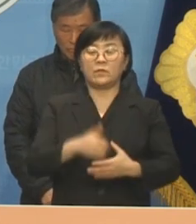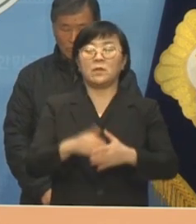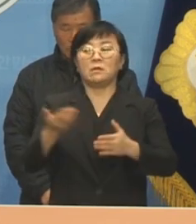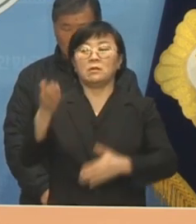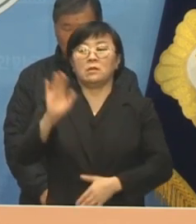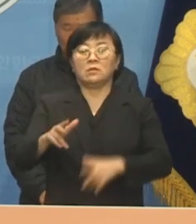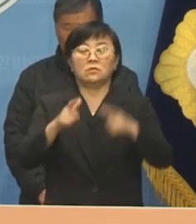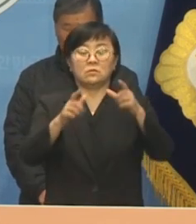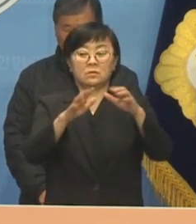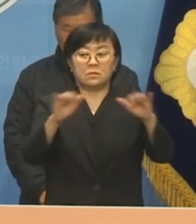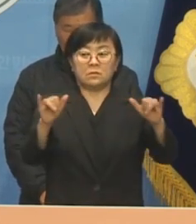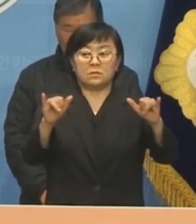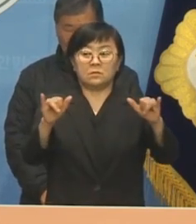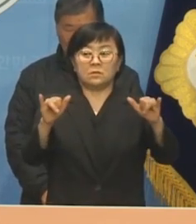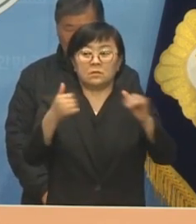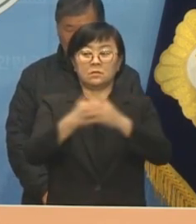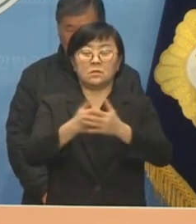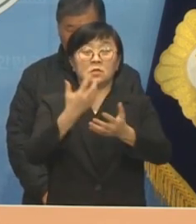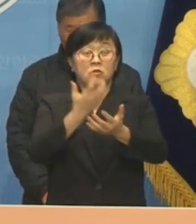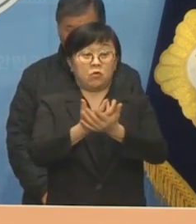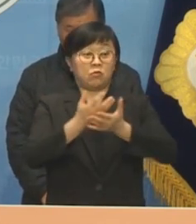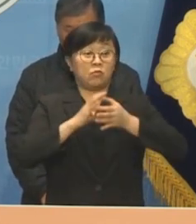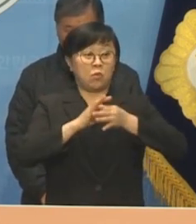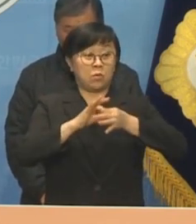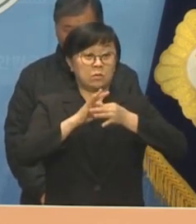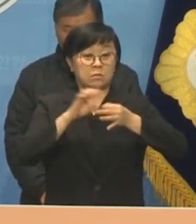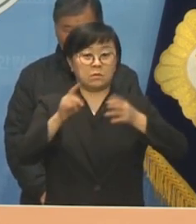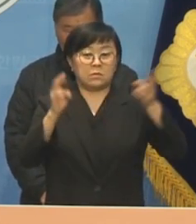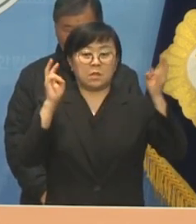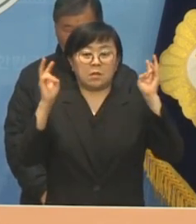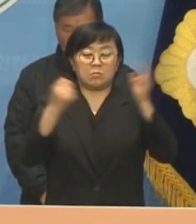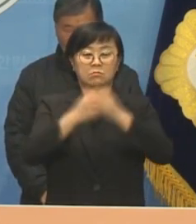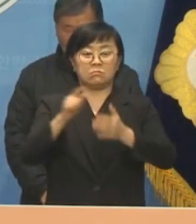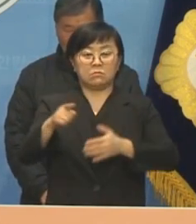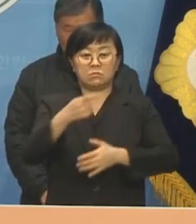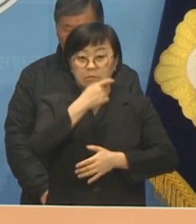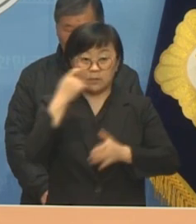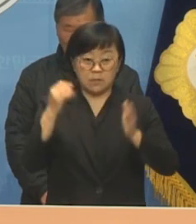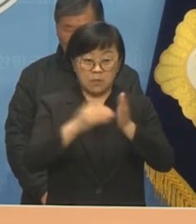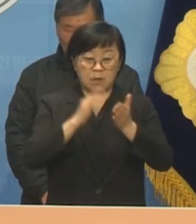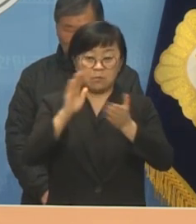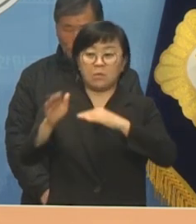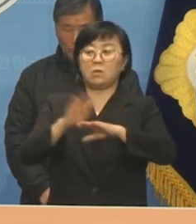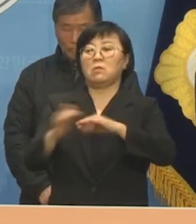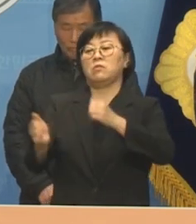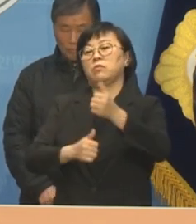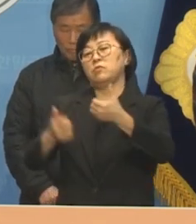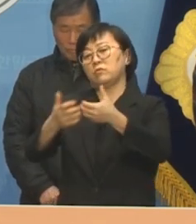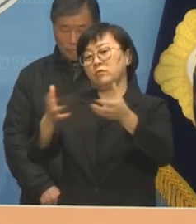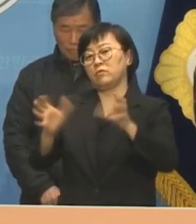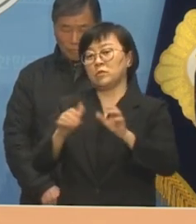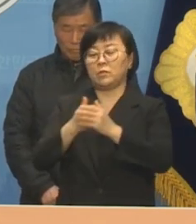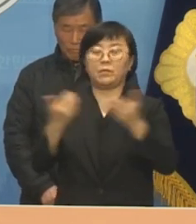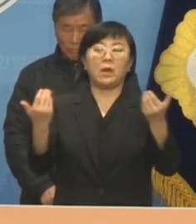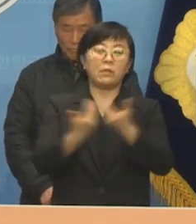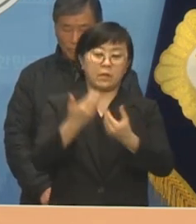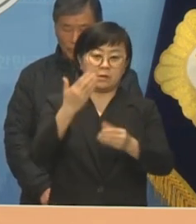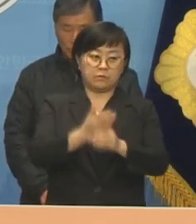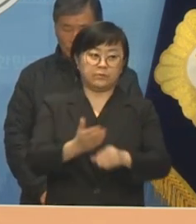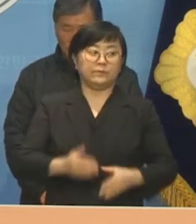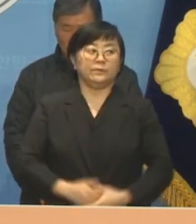하지만 주민들은 서류를 통해서 이 회사의 정체를 알고 주민대책위를 구성해 본격적으로 반대하고